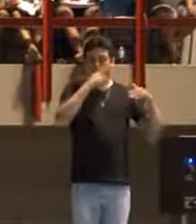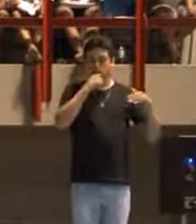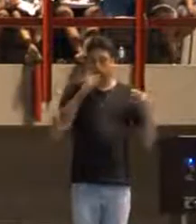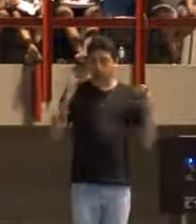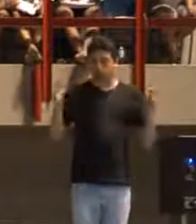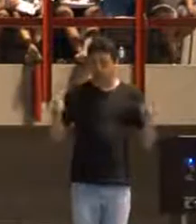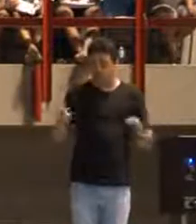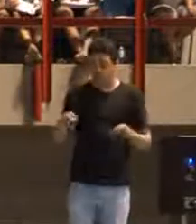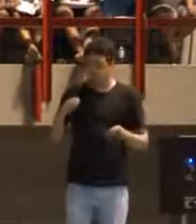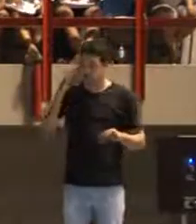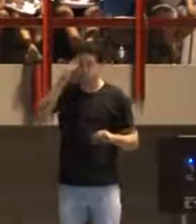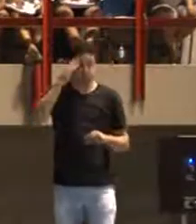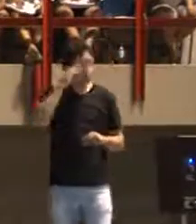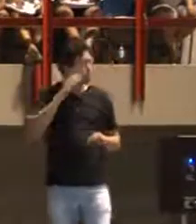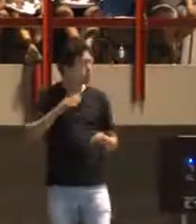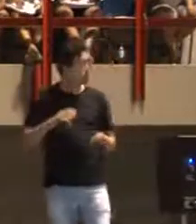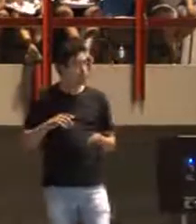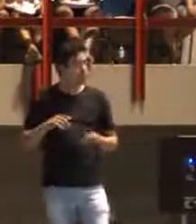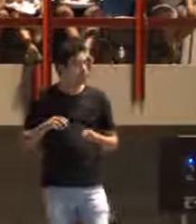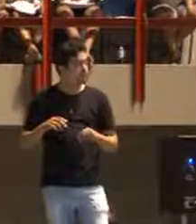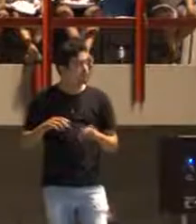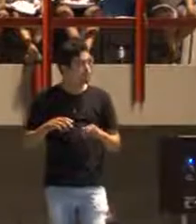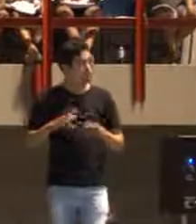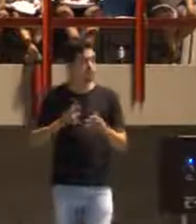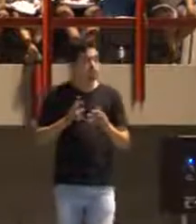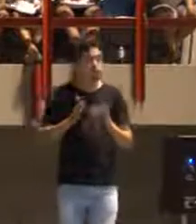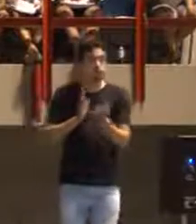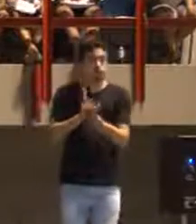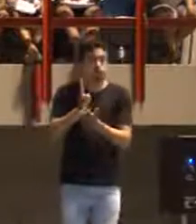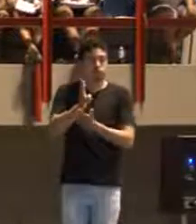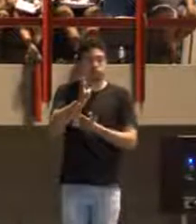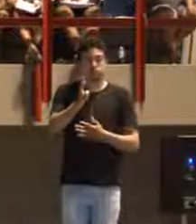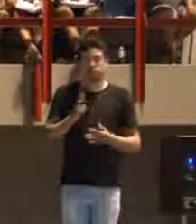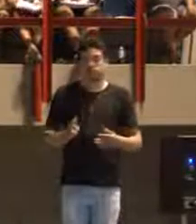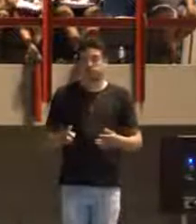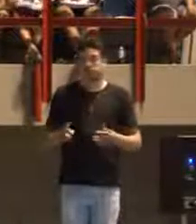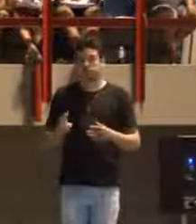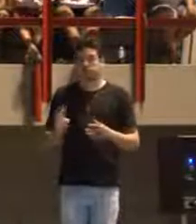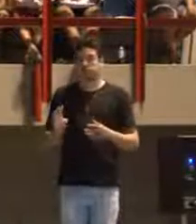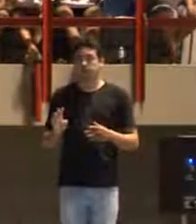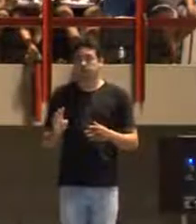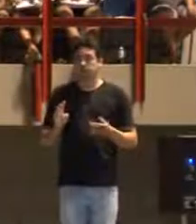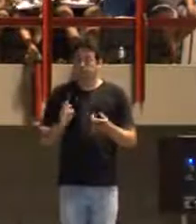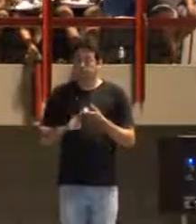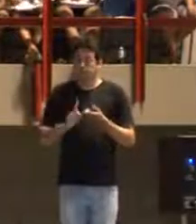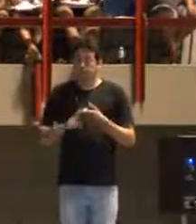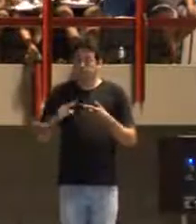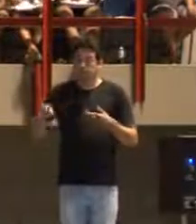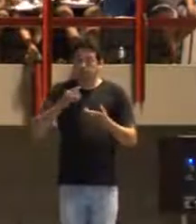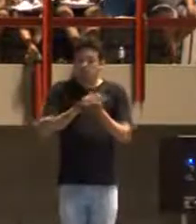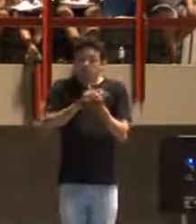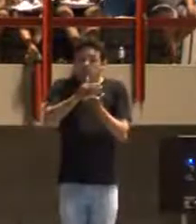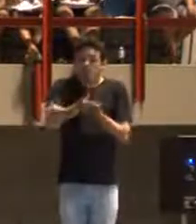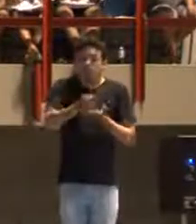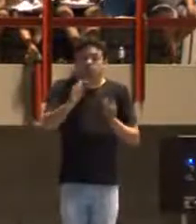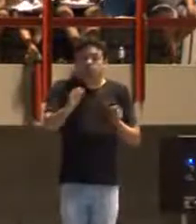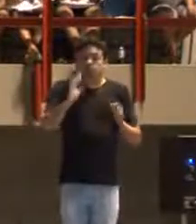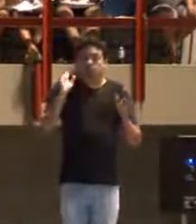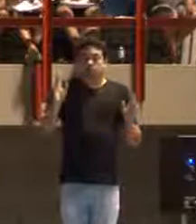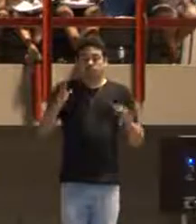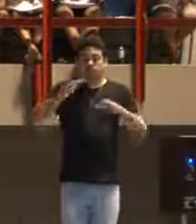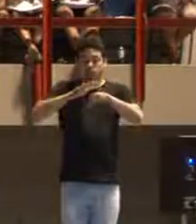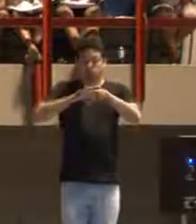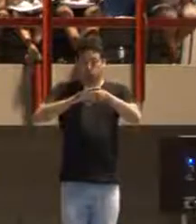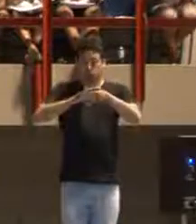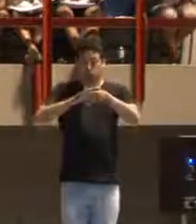claro? Deu para entender? Vamos continuar, que tem muita coisa aí. Pessoal, nós estamos começando agora a ver as doenças que